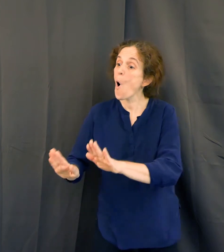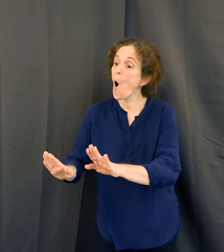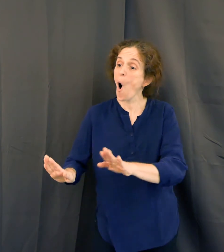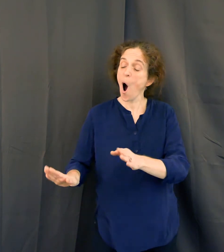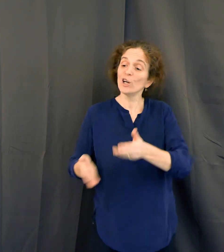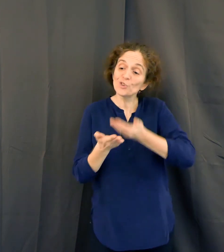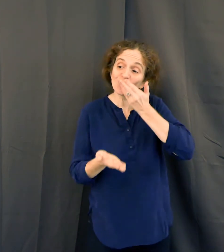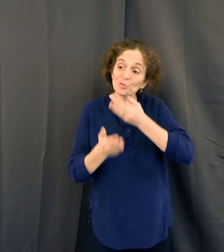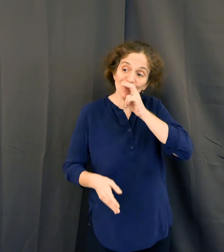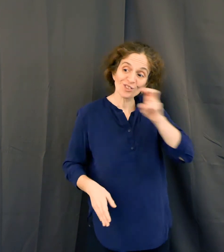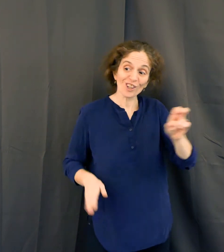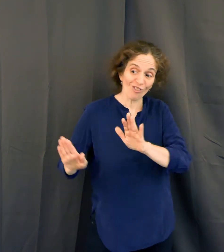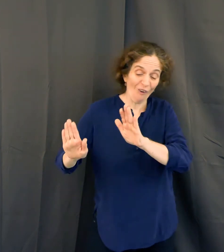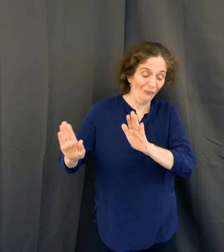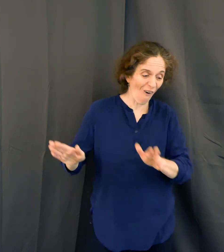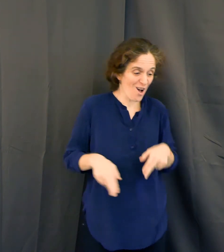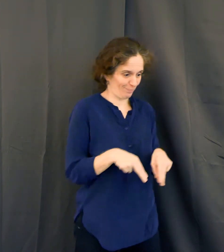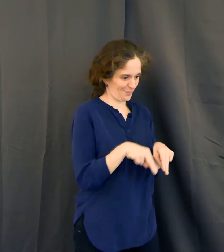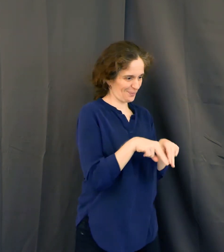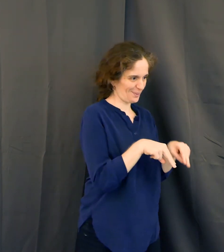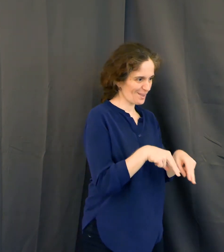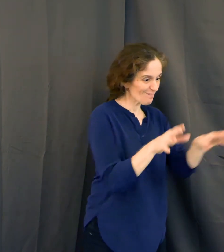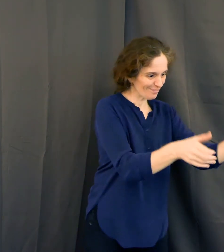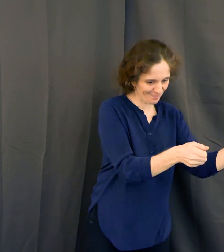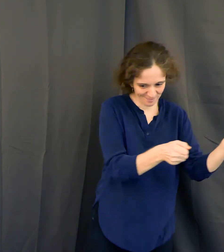La maman pose son tricot et va chercher à manger.